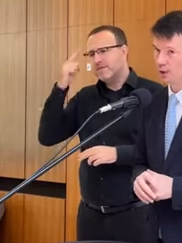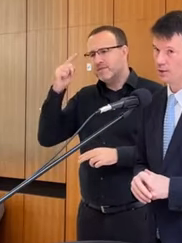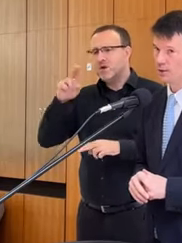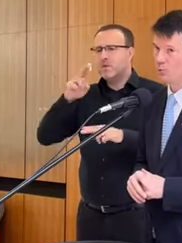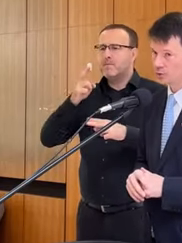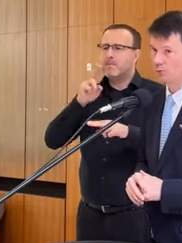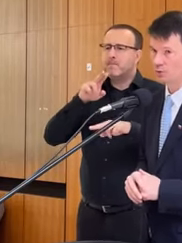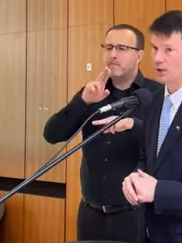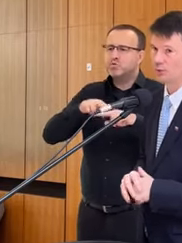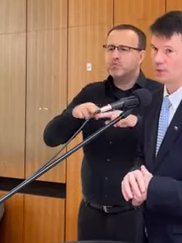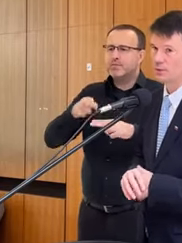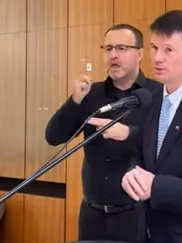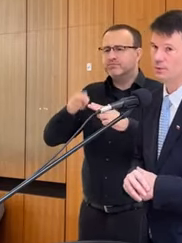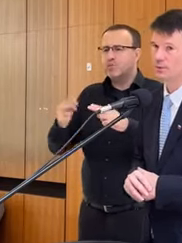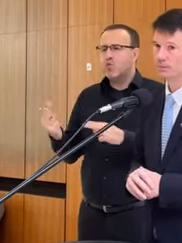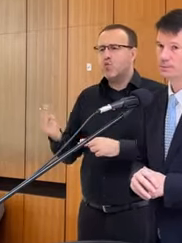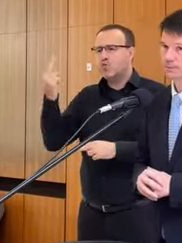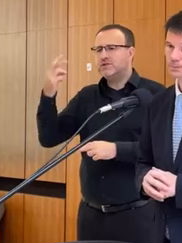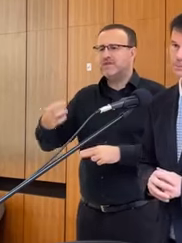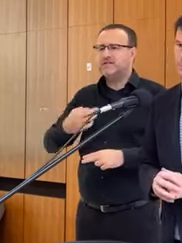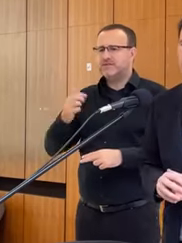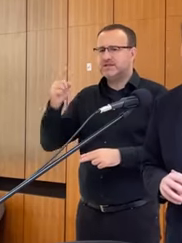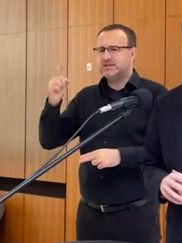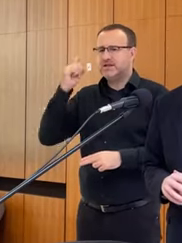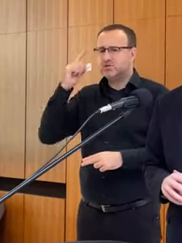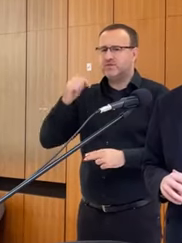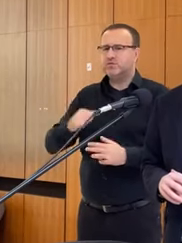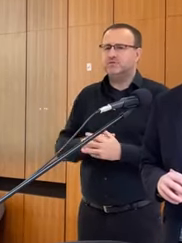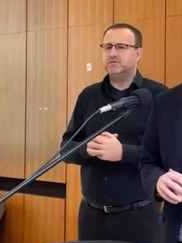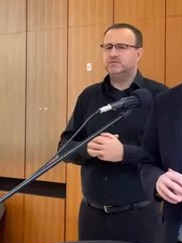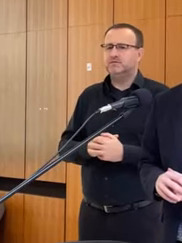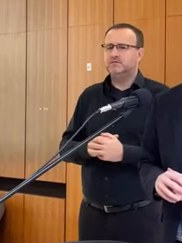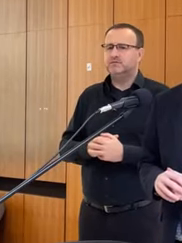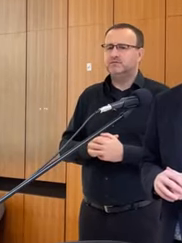etapách spúšťať ústavnú zdravotnú starostlivosť.